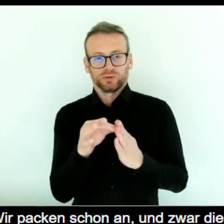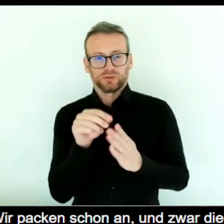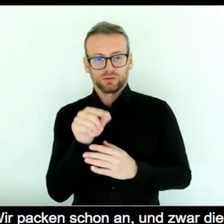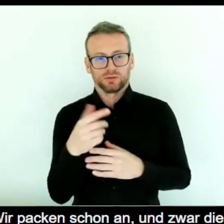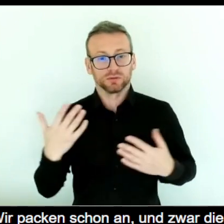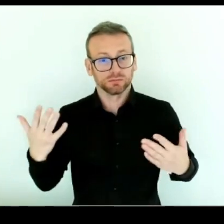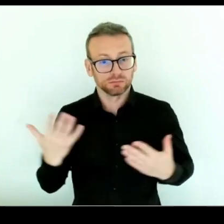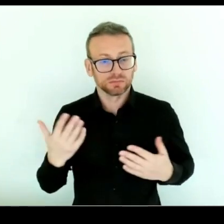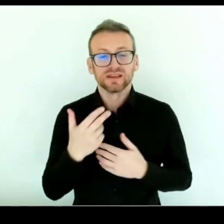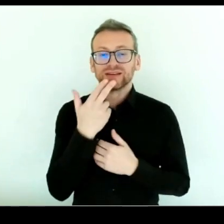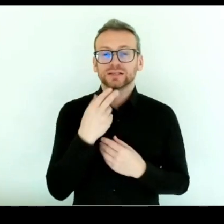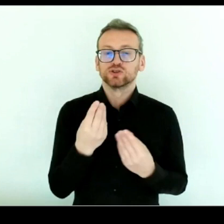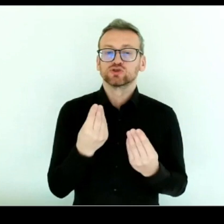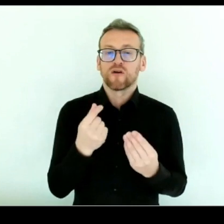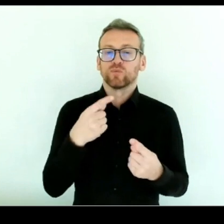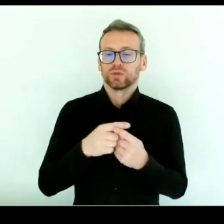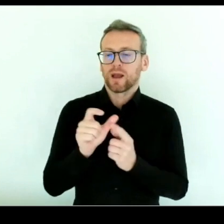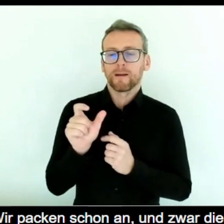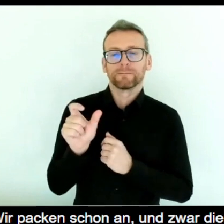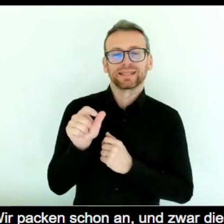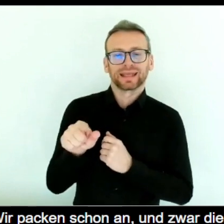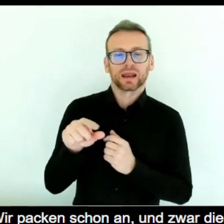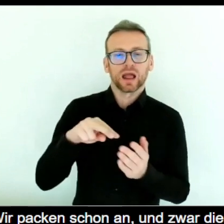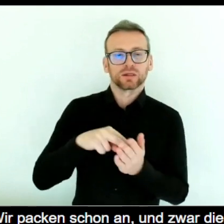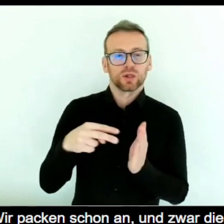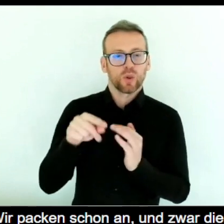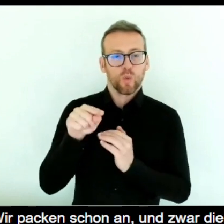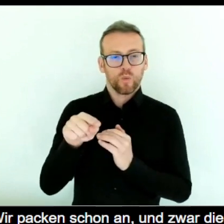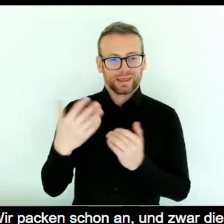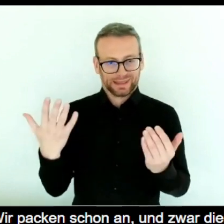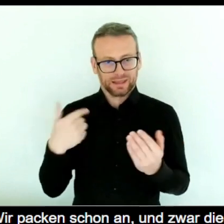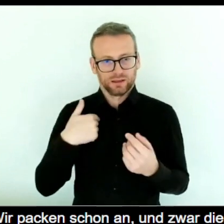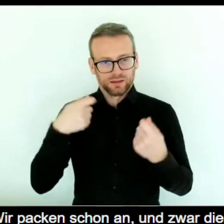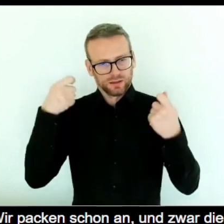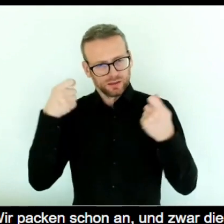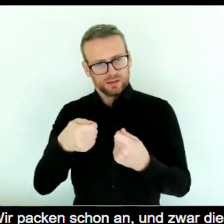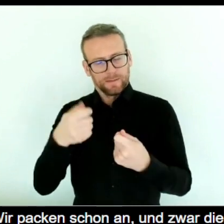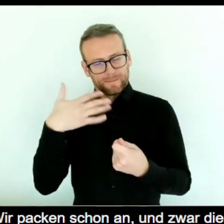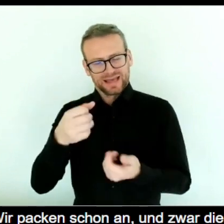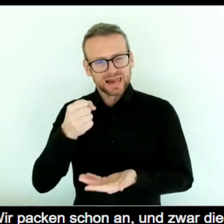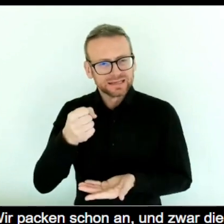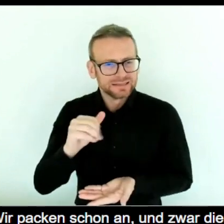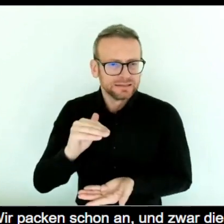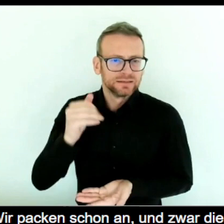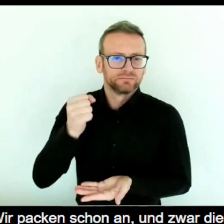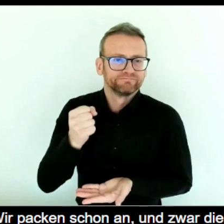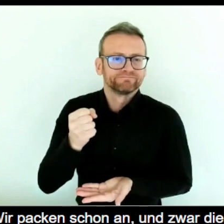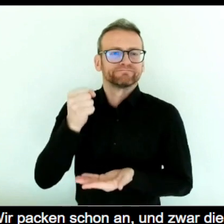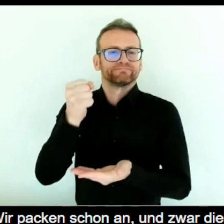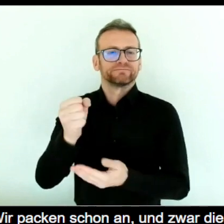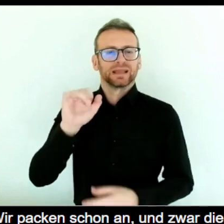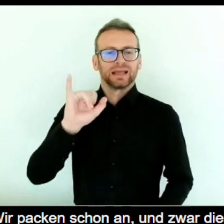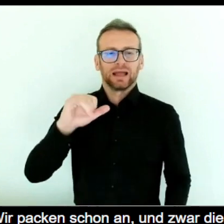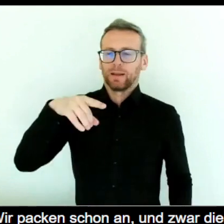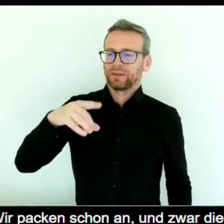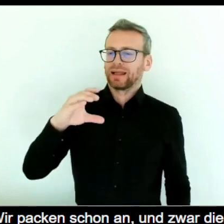also wichtige Projekte von gemeinsamen europäischen Interesse, wo wir als Bayern ja sehr stark in die Wasserstofftechnik